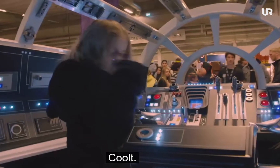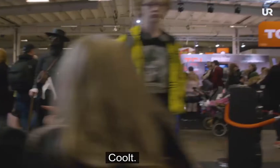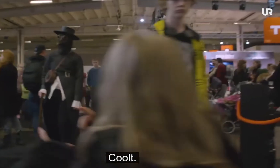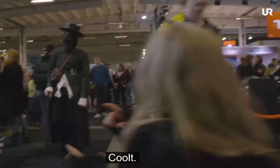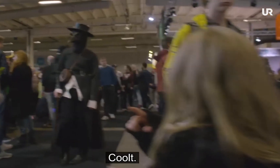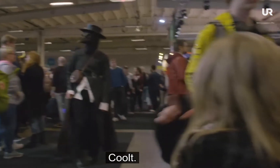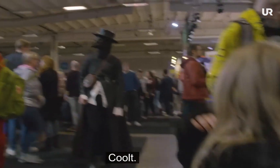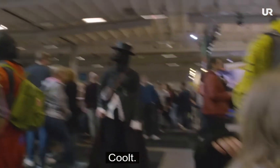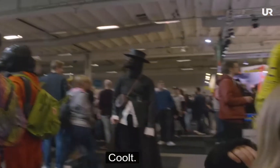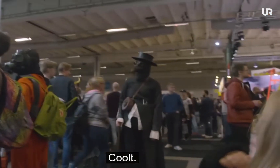Coolt!